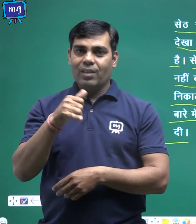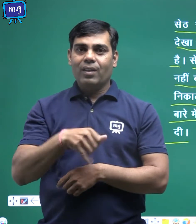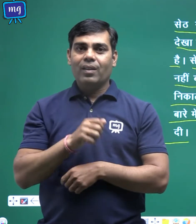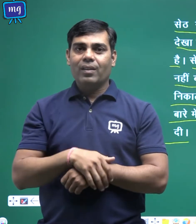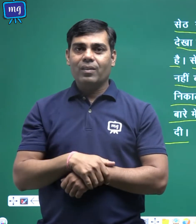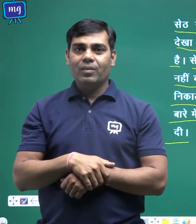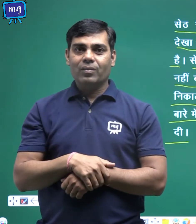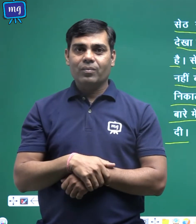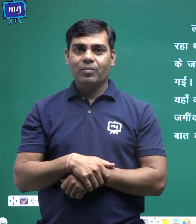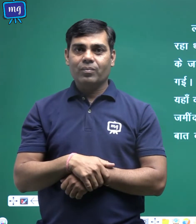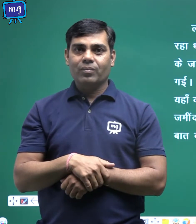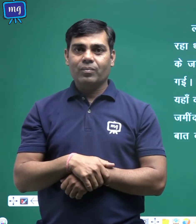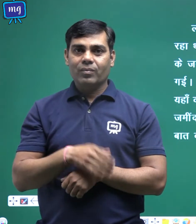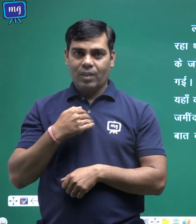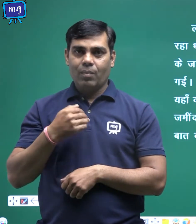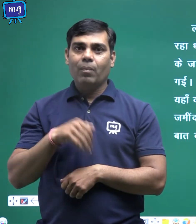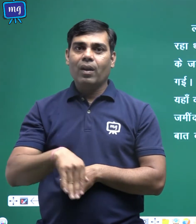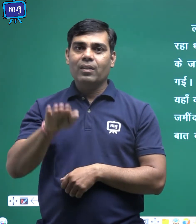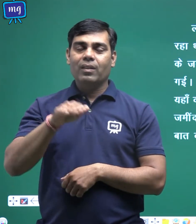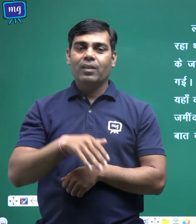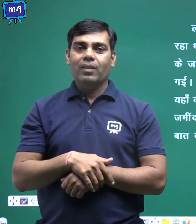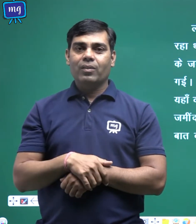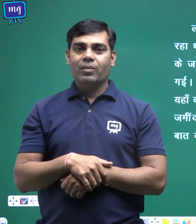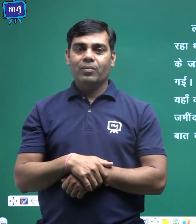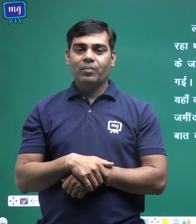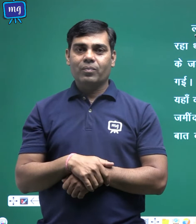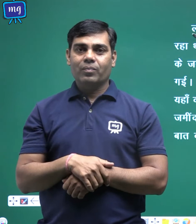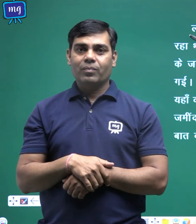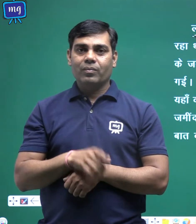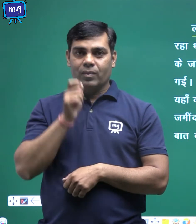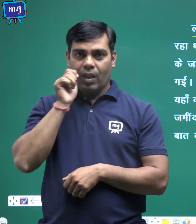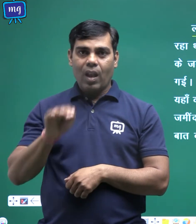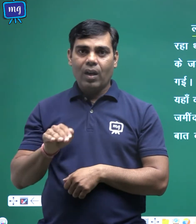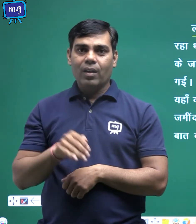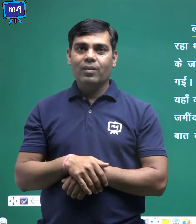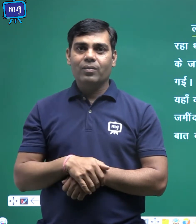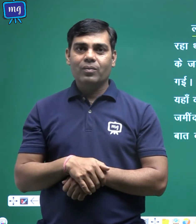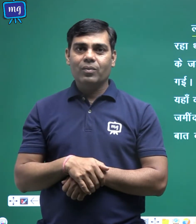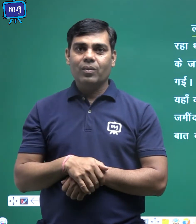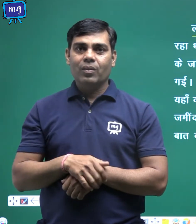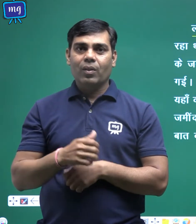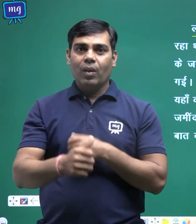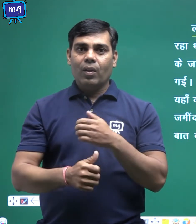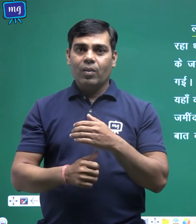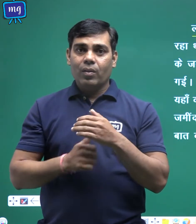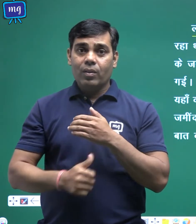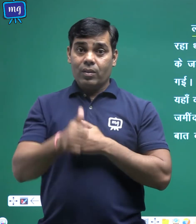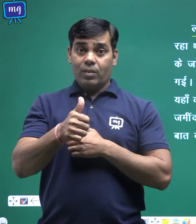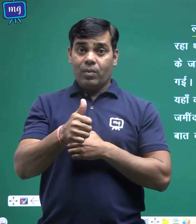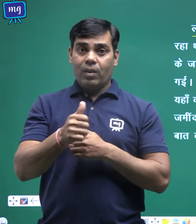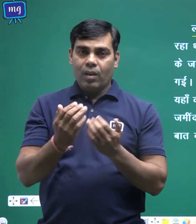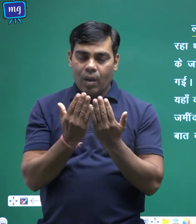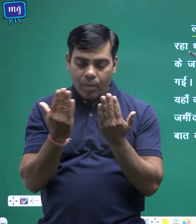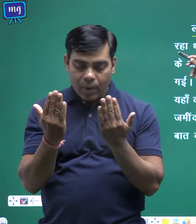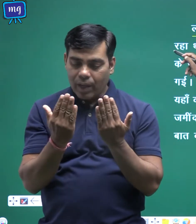है। अब हम आगे चलते हैं। लड़का छिपकर पढ़ाई भी